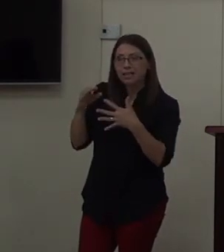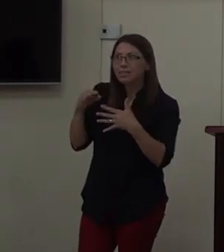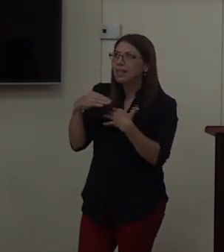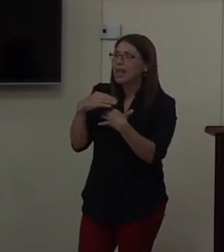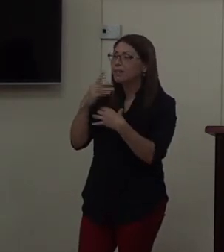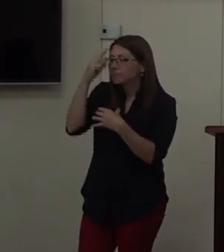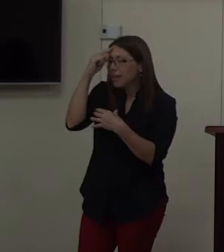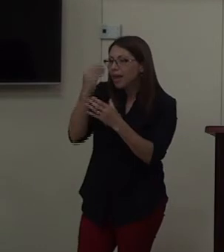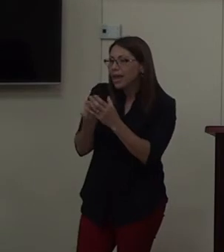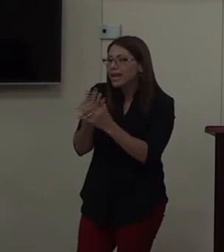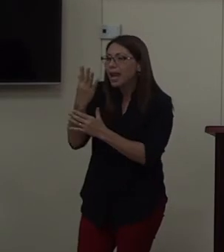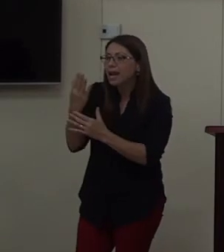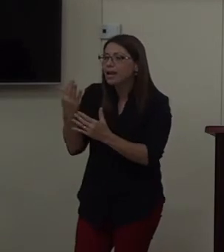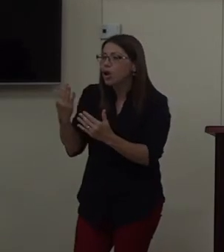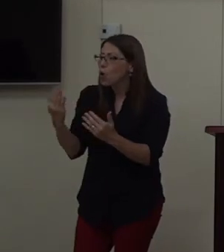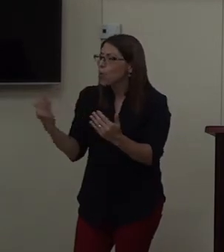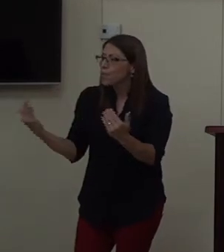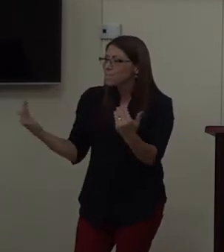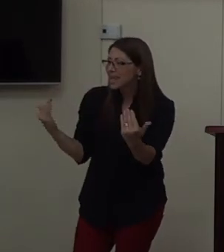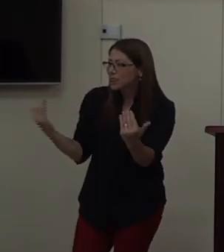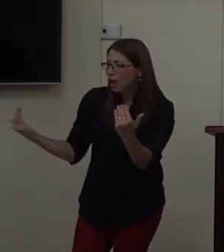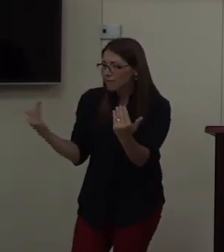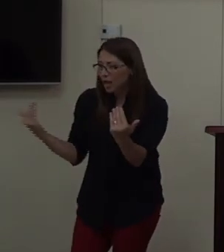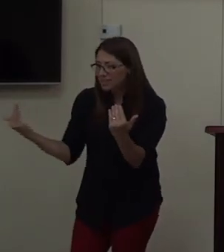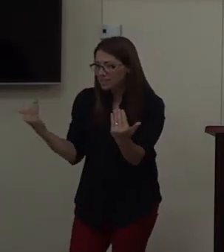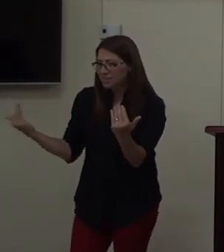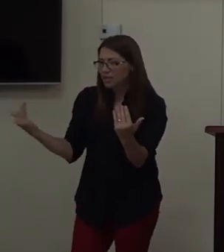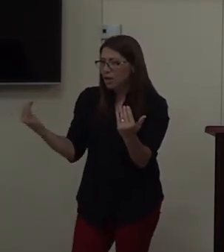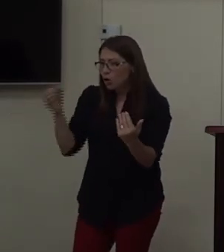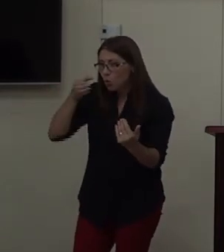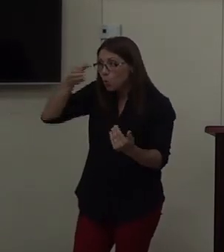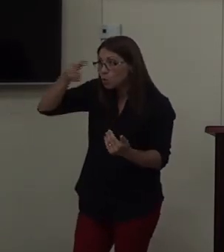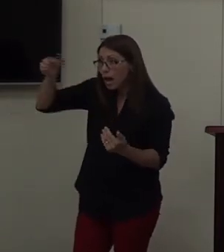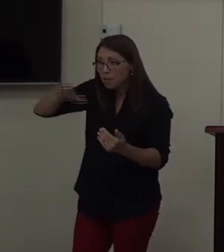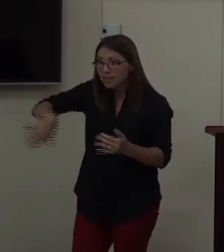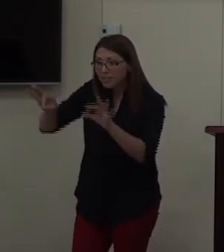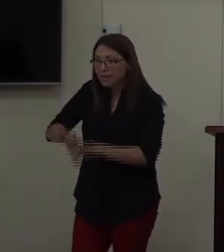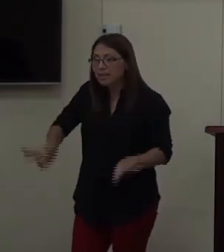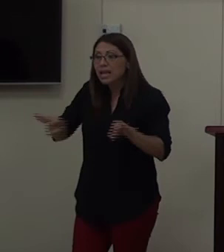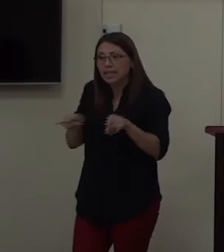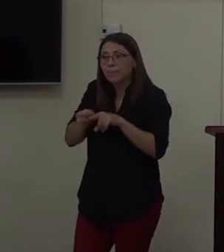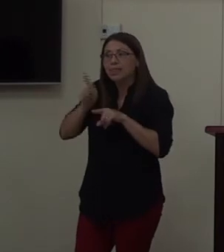metáforas culturalmente pertinentes que creo que también deben ser socializadas, ¿verdad?